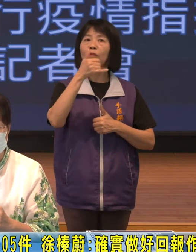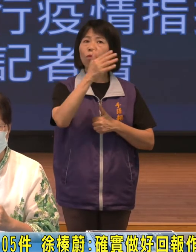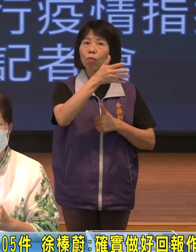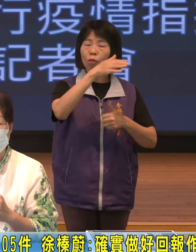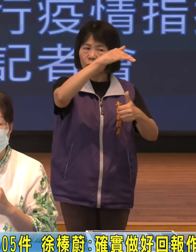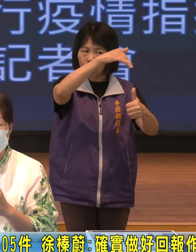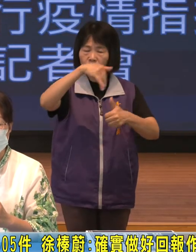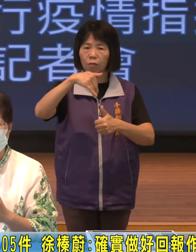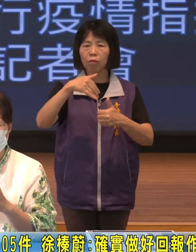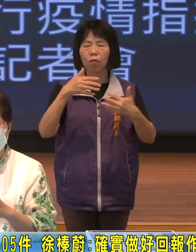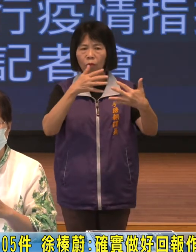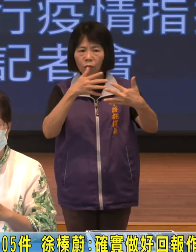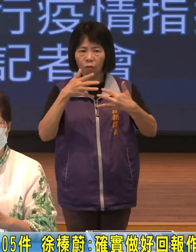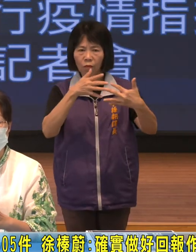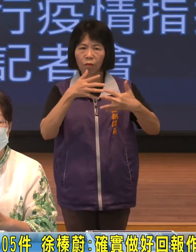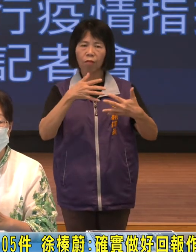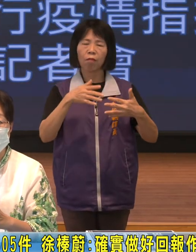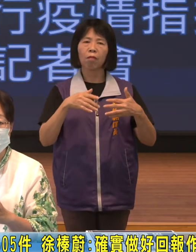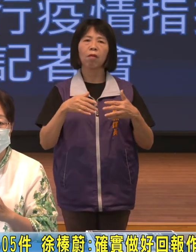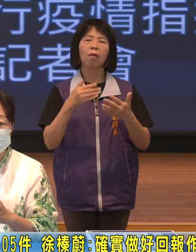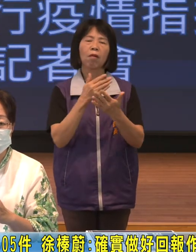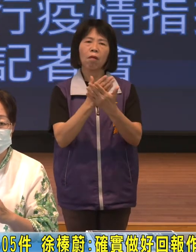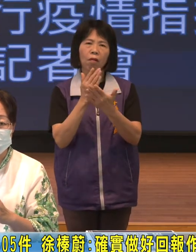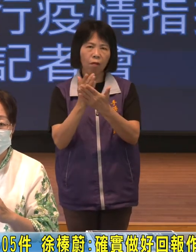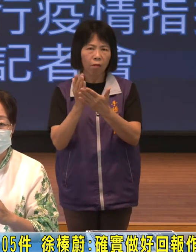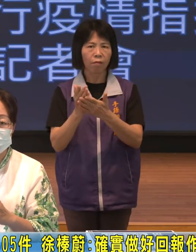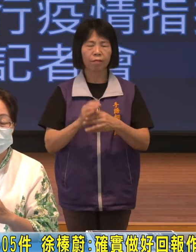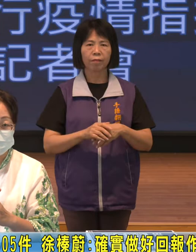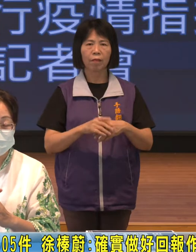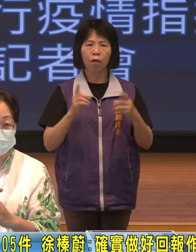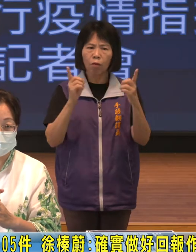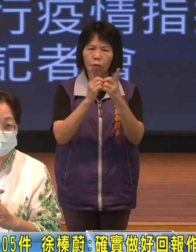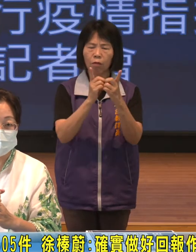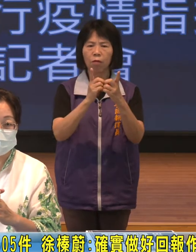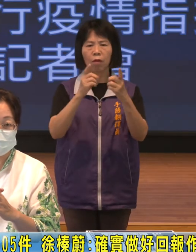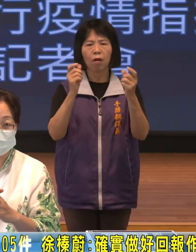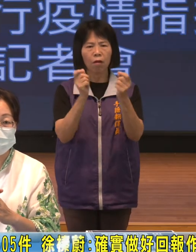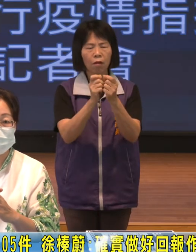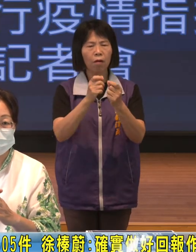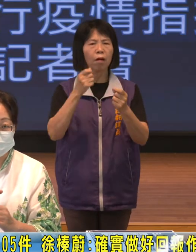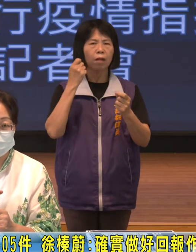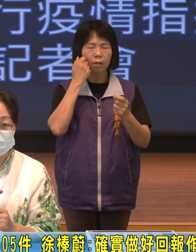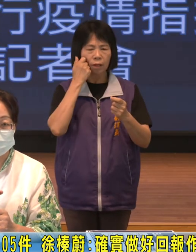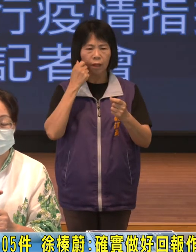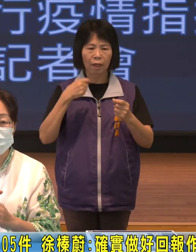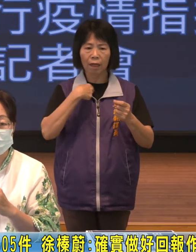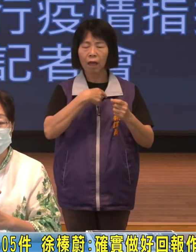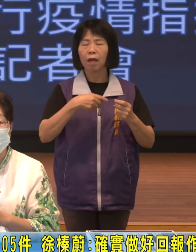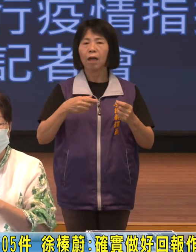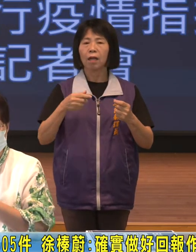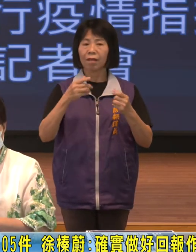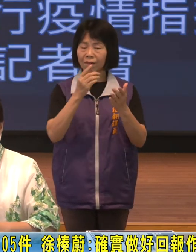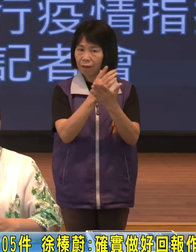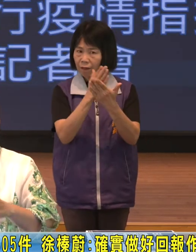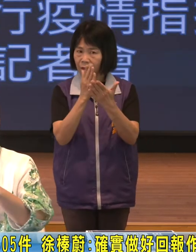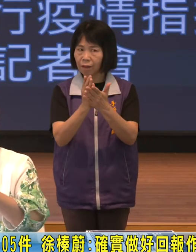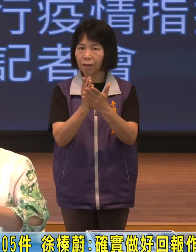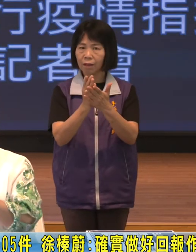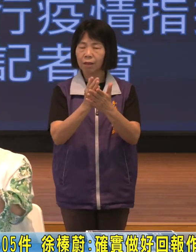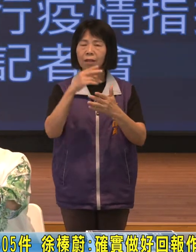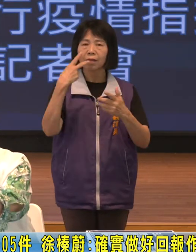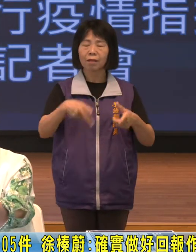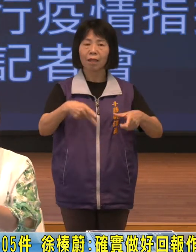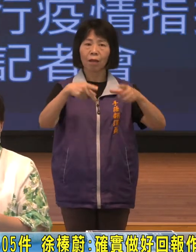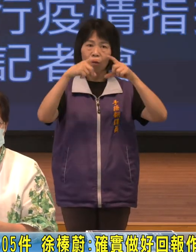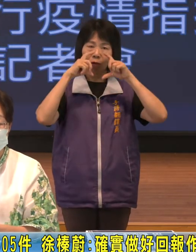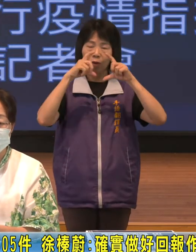疫调，去再做很多的我们的这个密切接触者的身份的确认之后，才又回